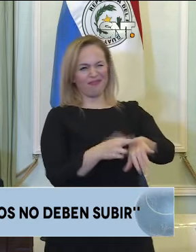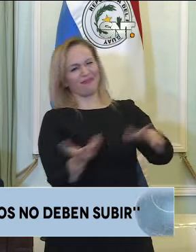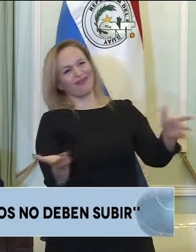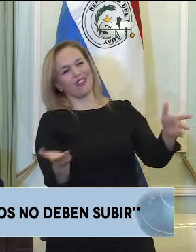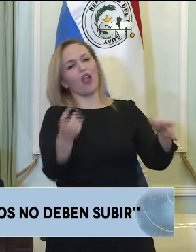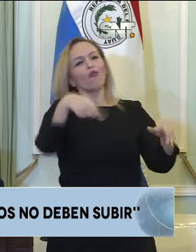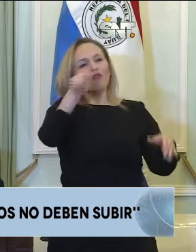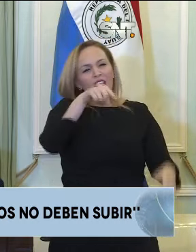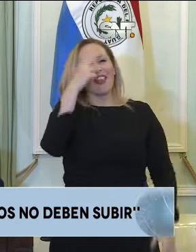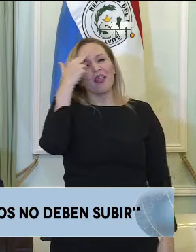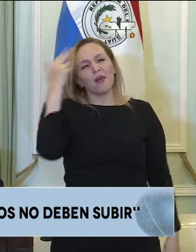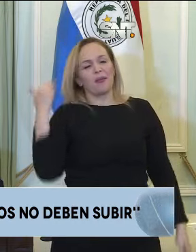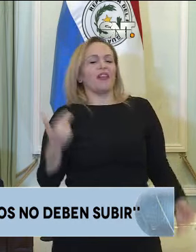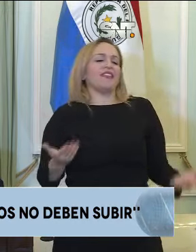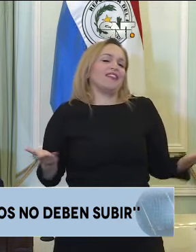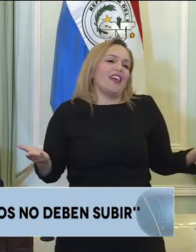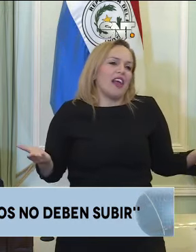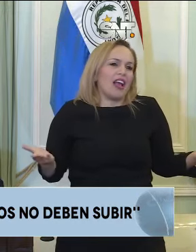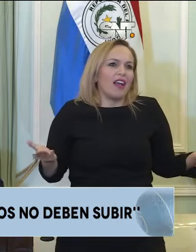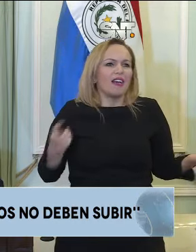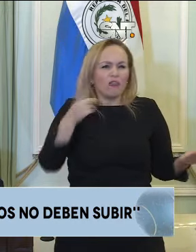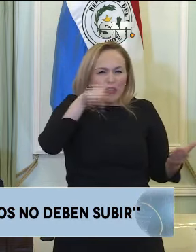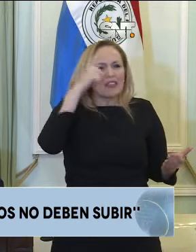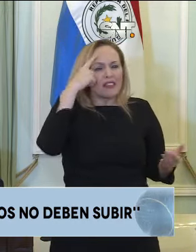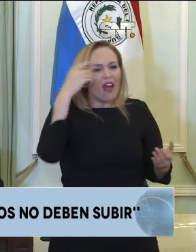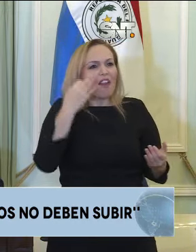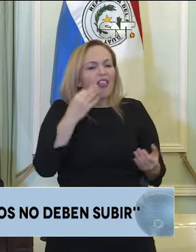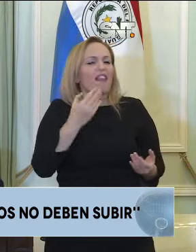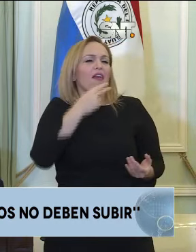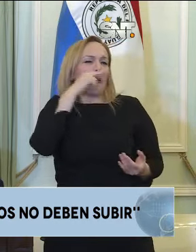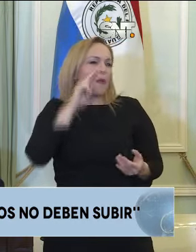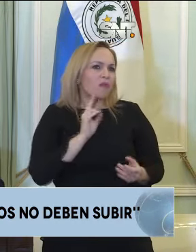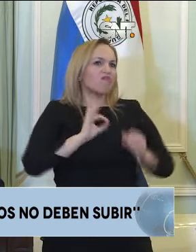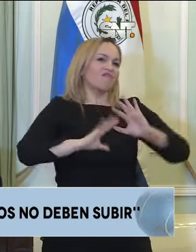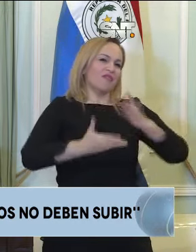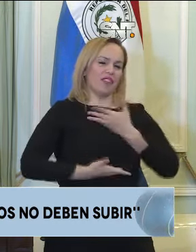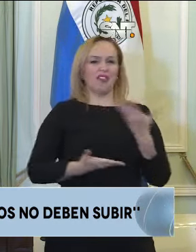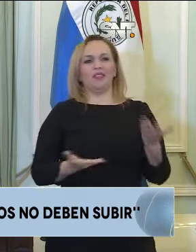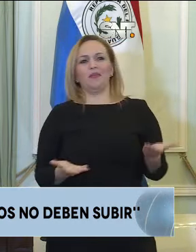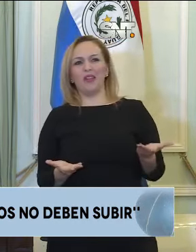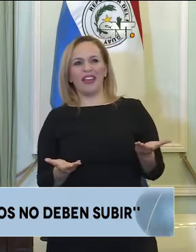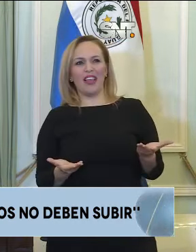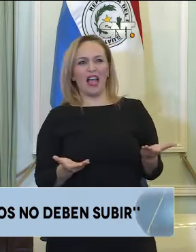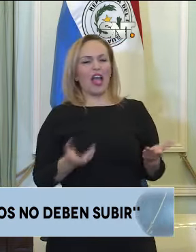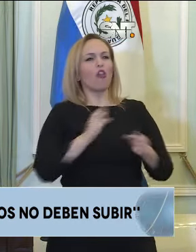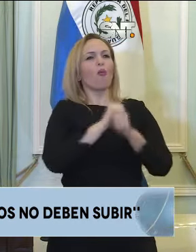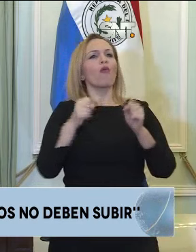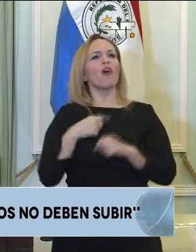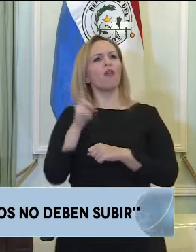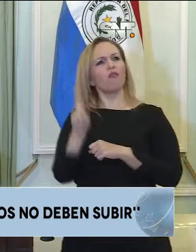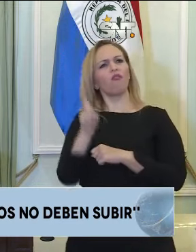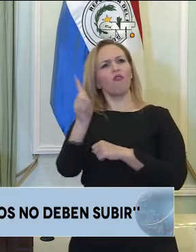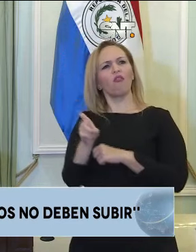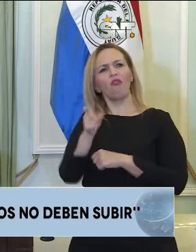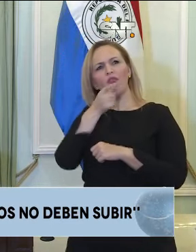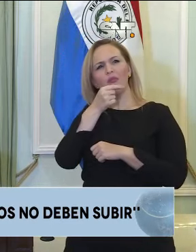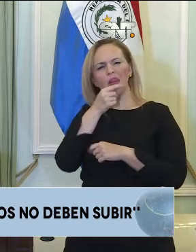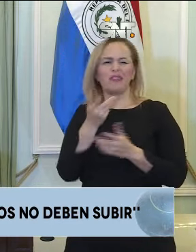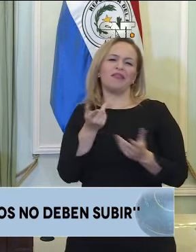anecdotaria va a ir sumándose. Pero por eso es que nosotros, más que a lo que tiene que hacer la policía,